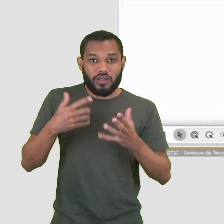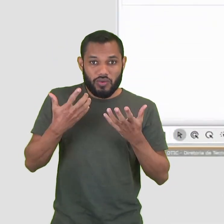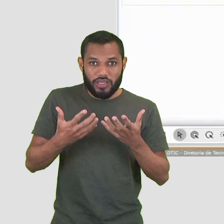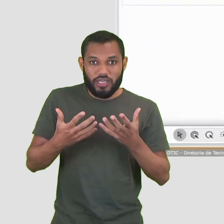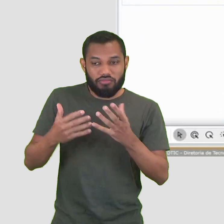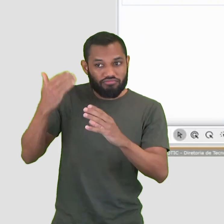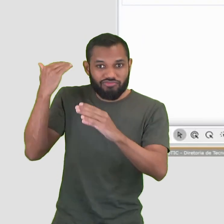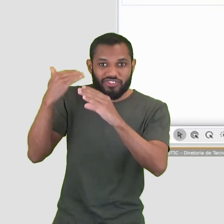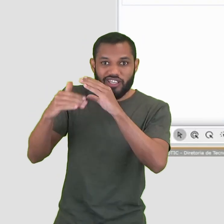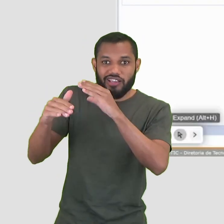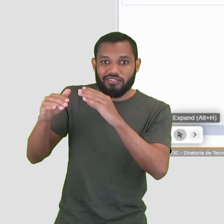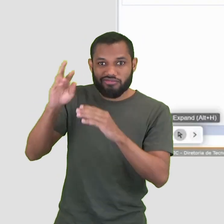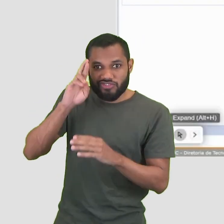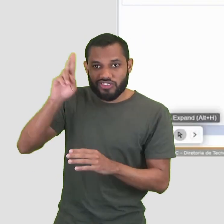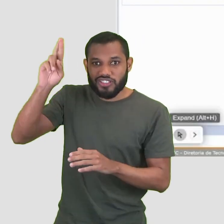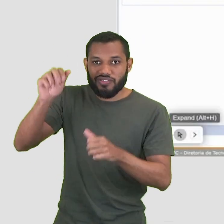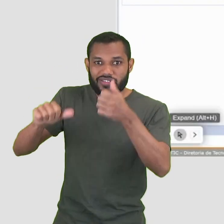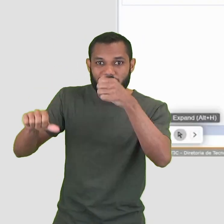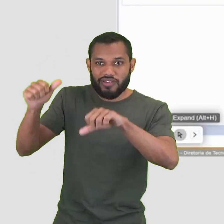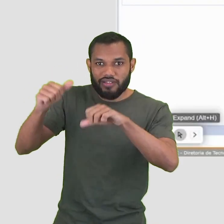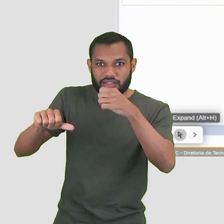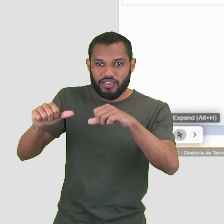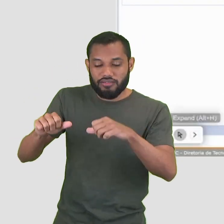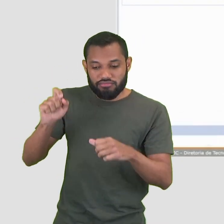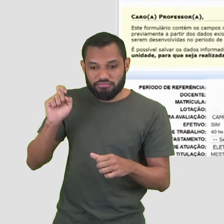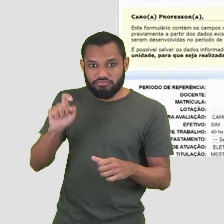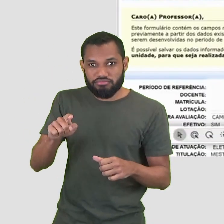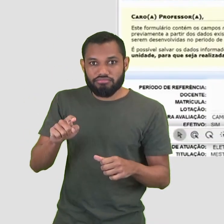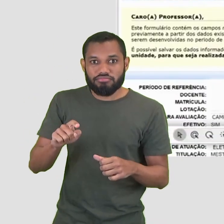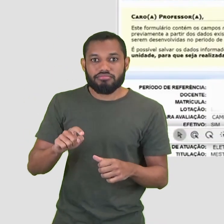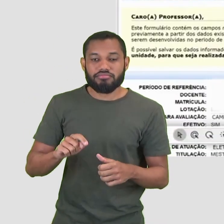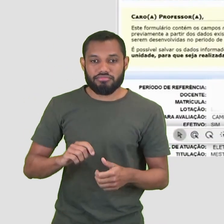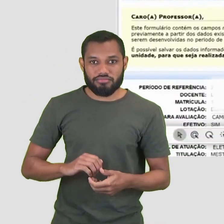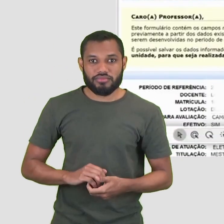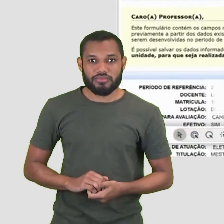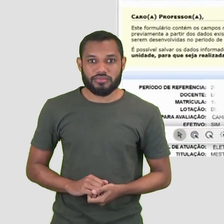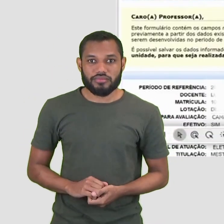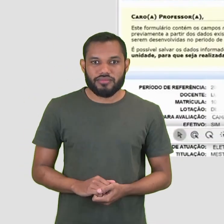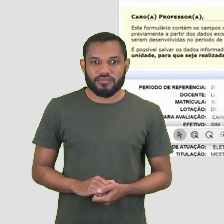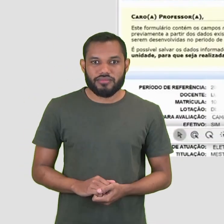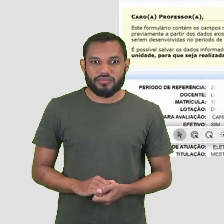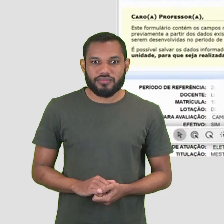para avaliação, a gente submete para homologação.